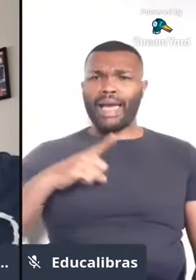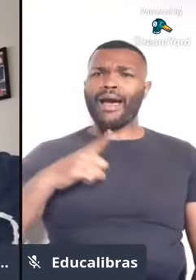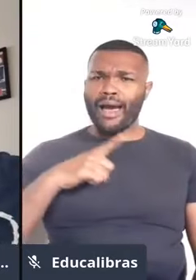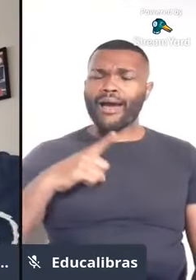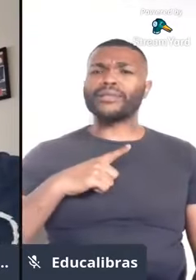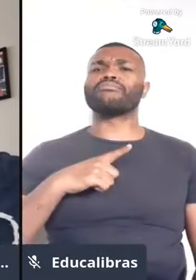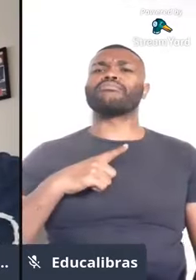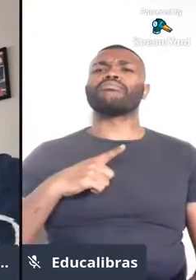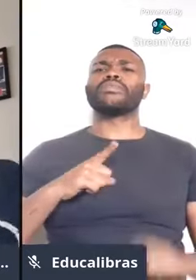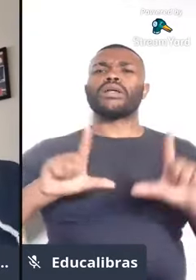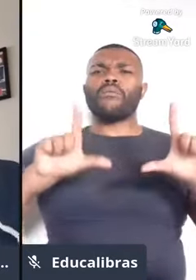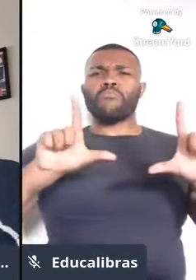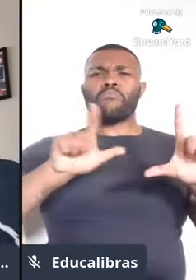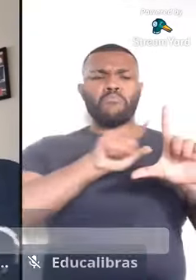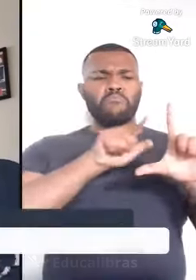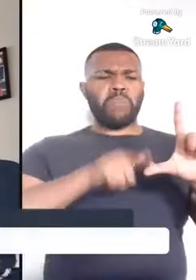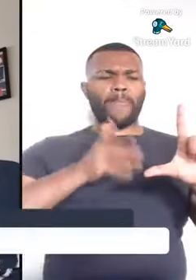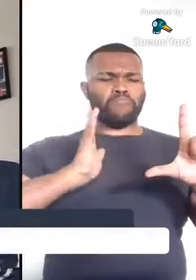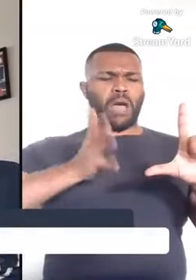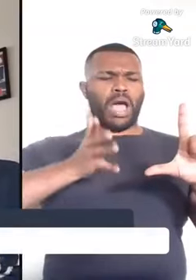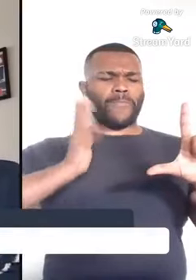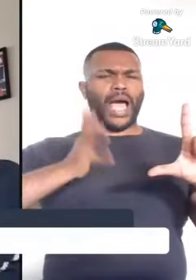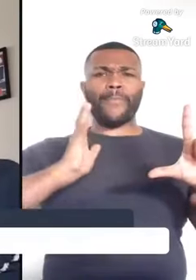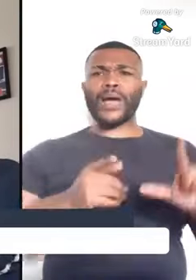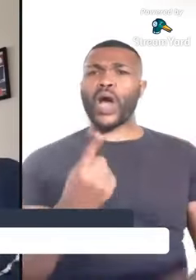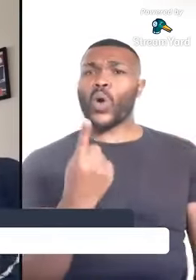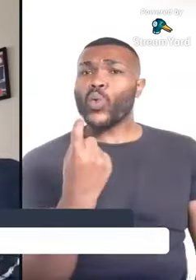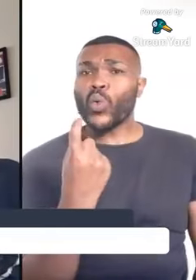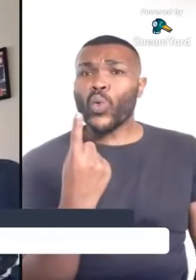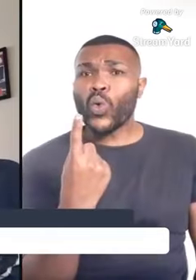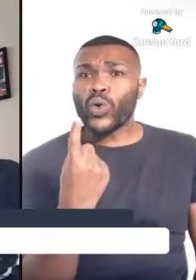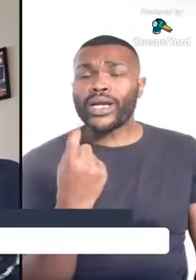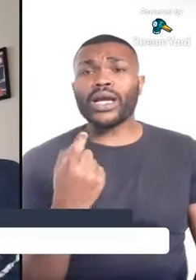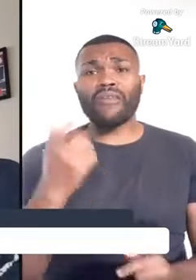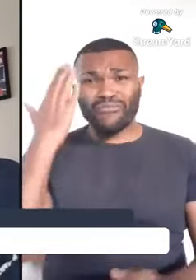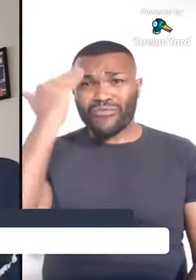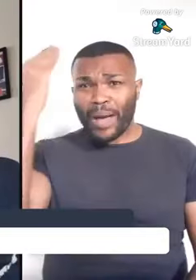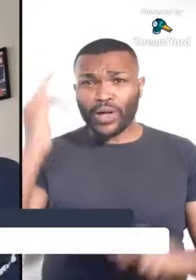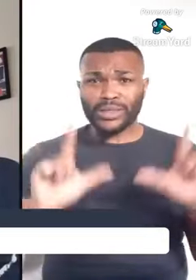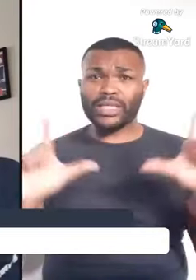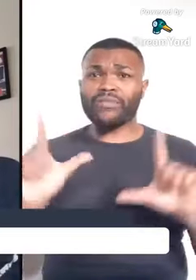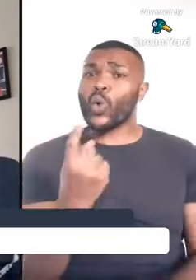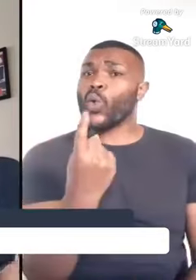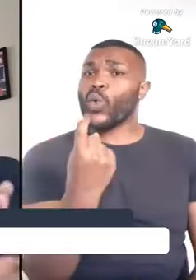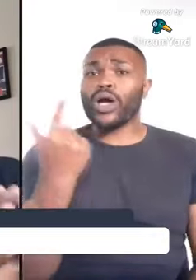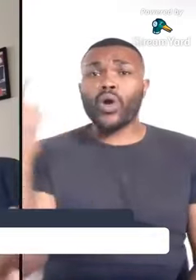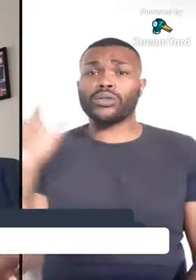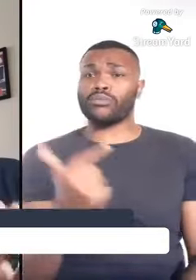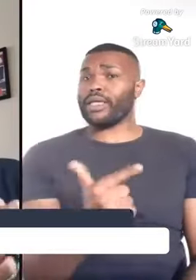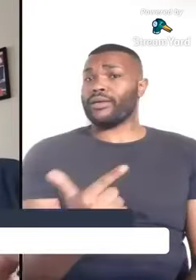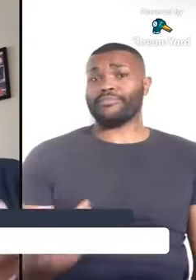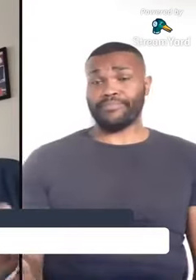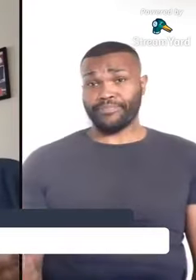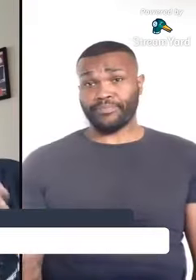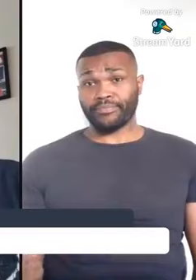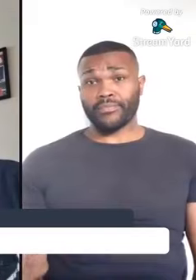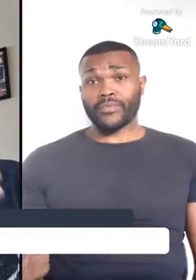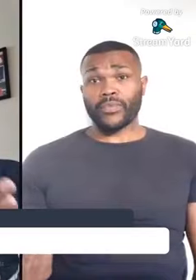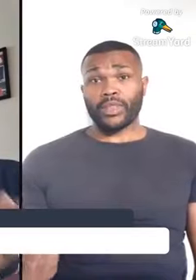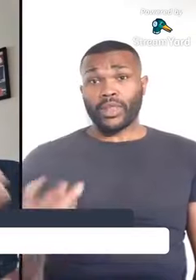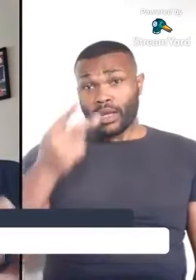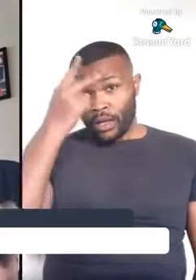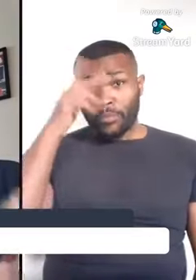da janela deles em libras. É a única que tem, da grande mídia, né? Os outros não têm. Quantas pessoas